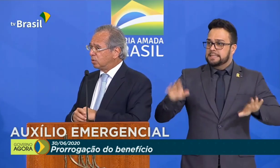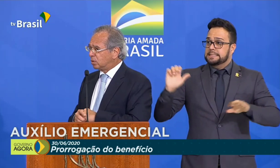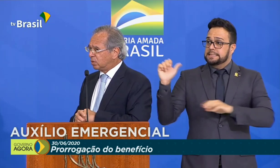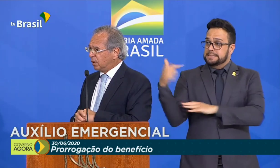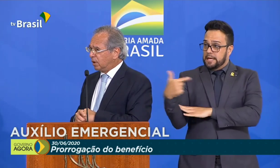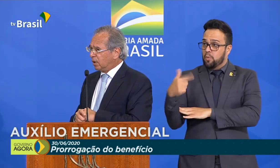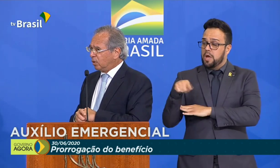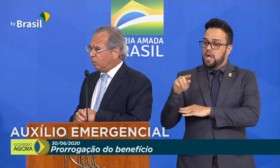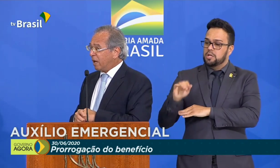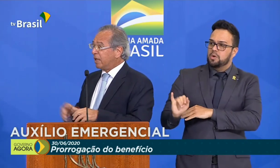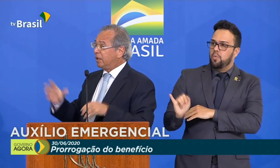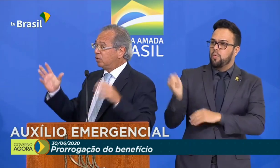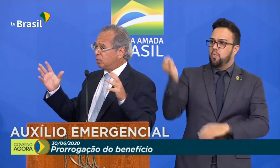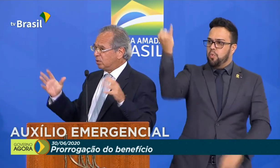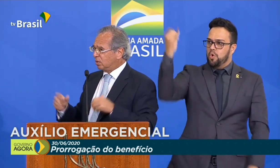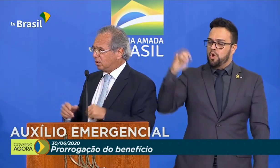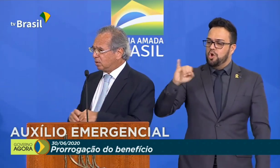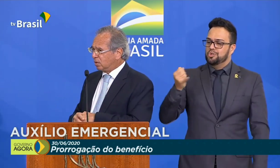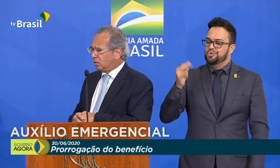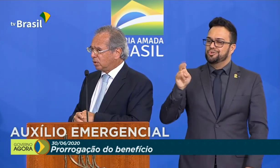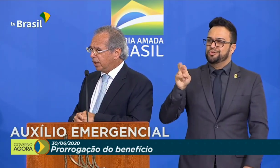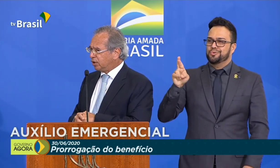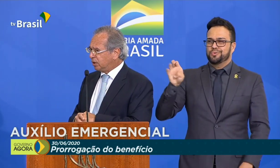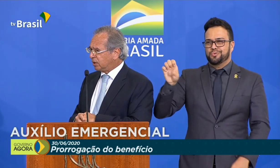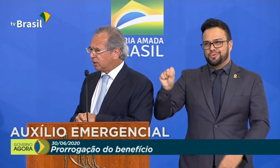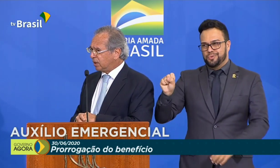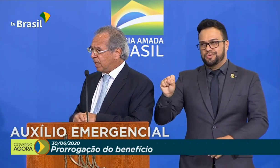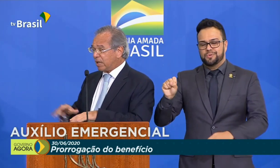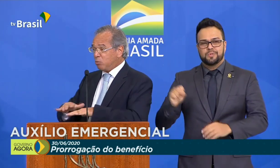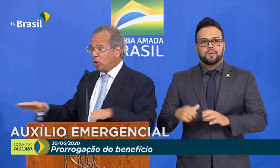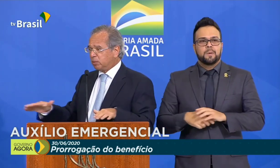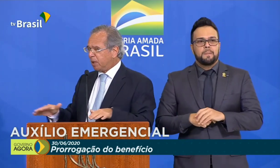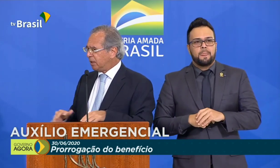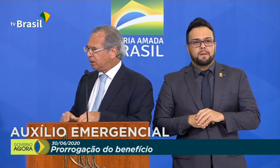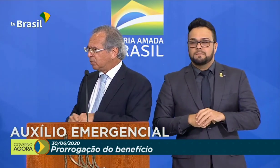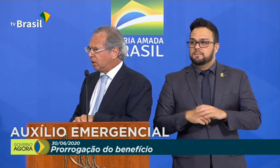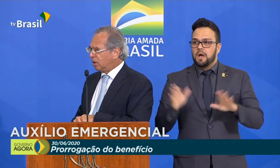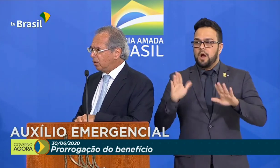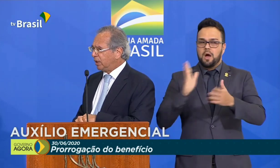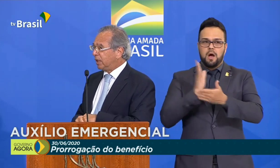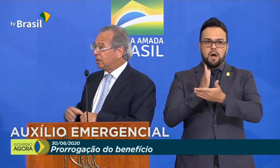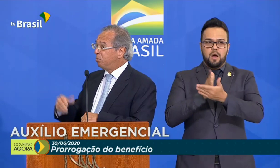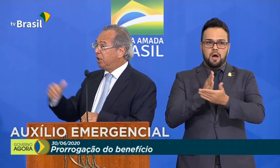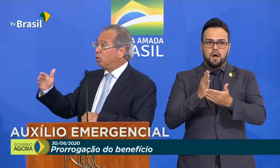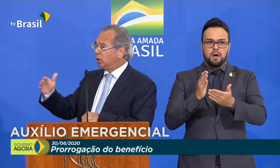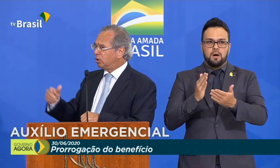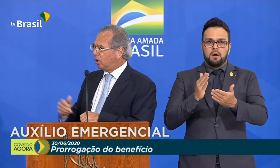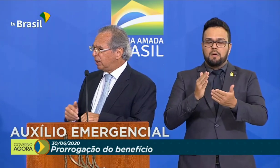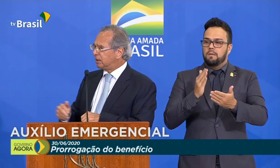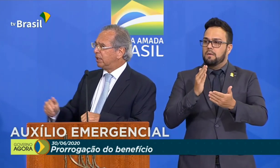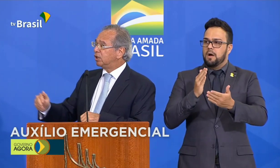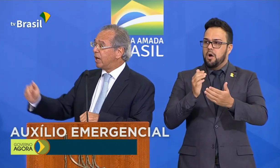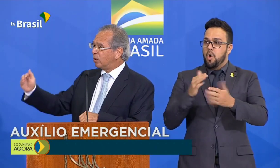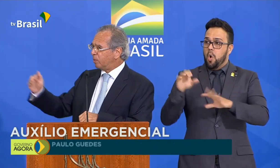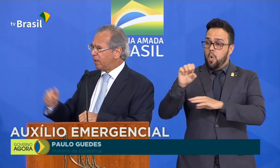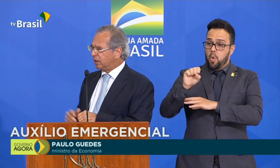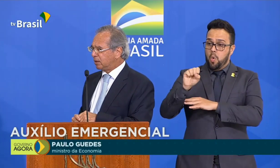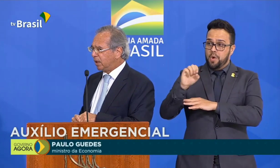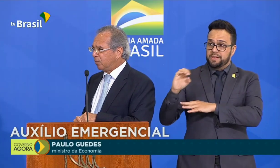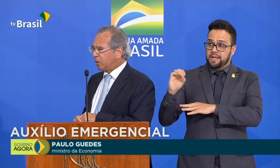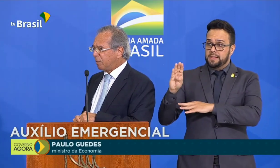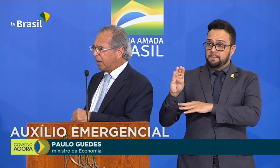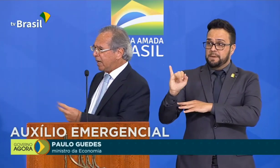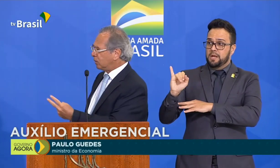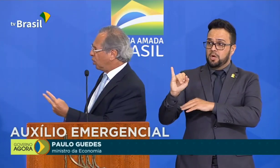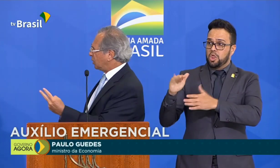com juros, o paraíso dos rentistas. Acabou esse paraíso. 80 bilhões de dólares deixaram o